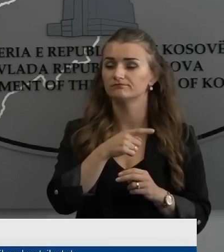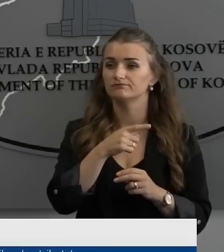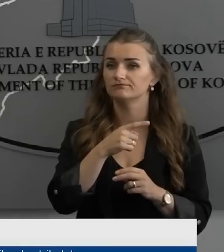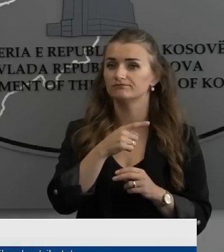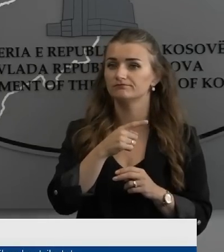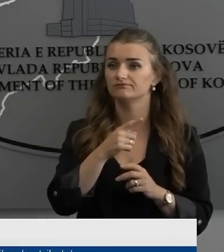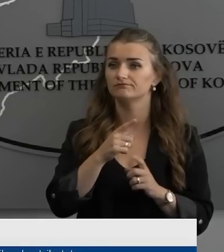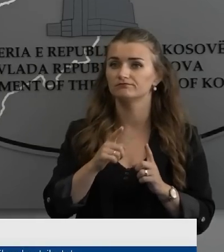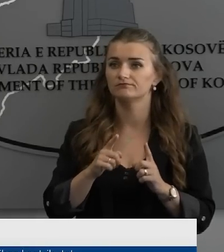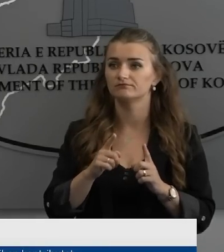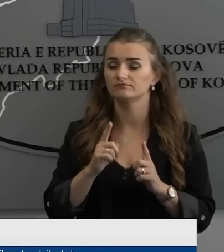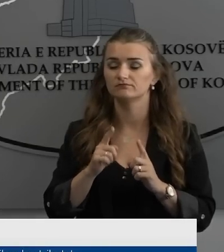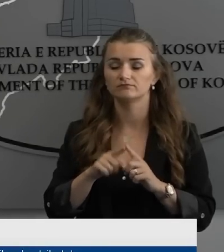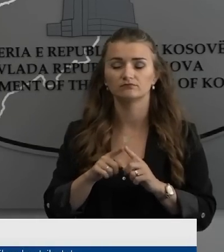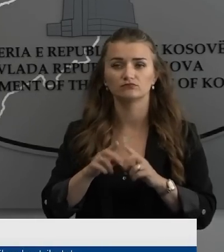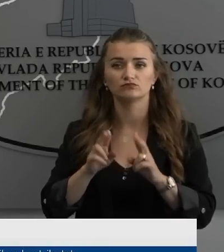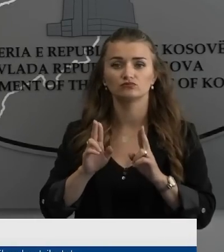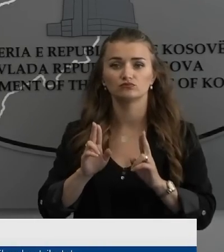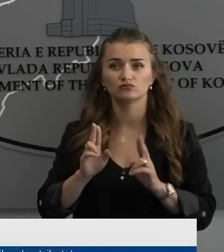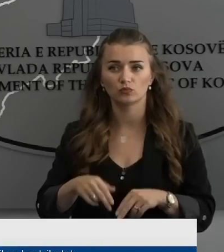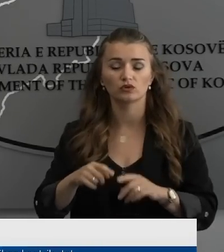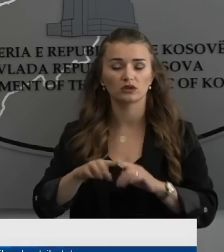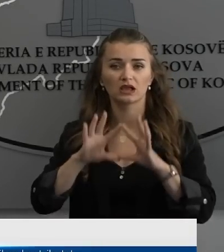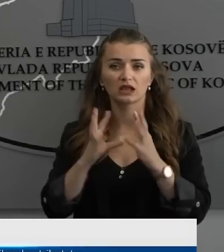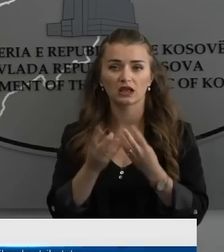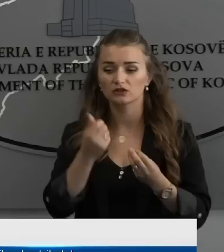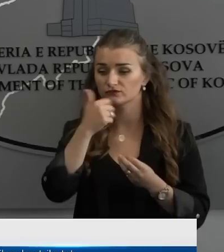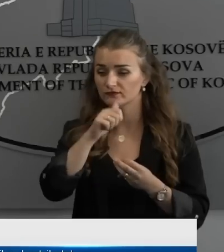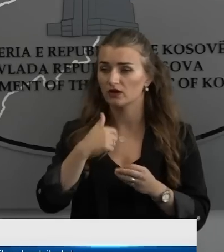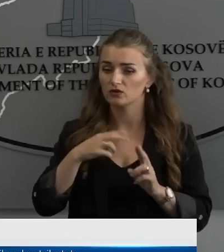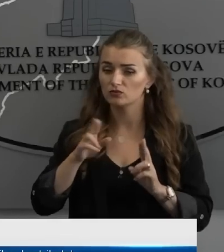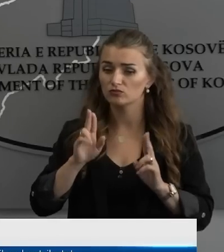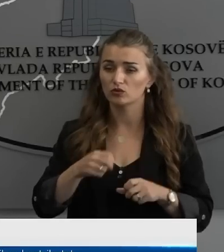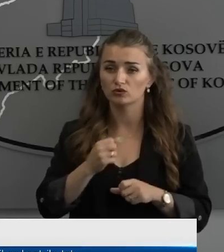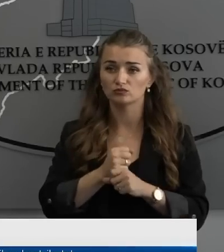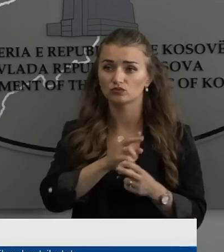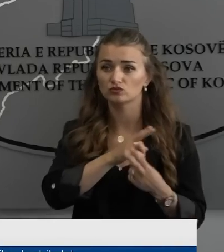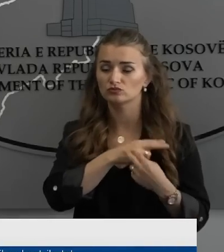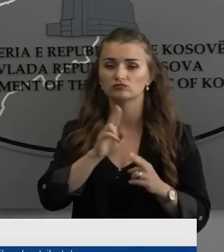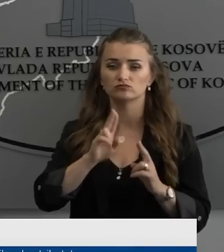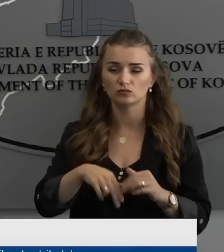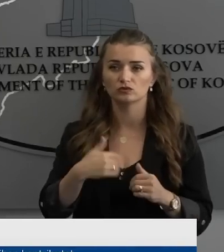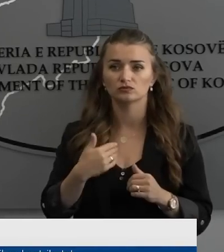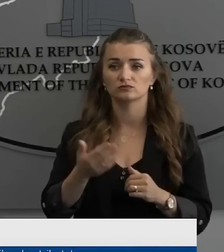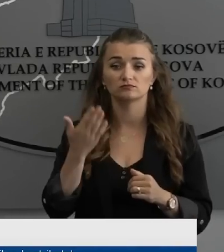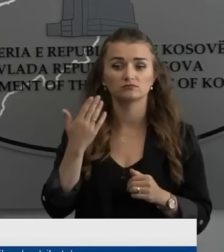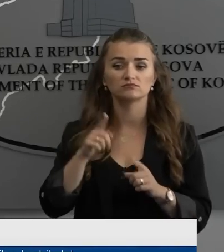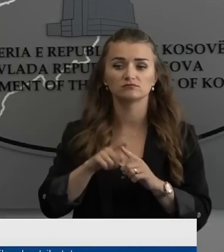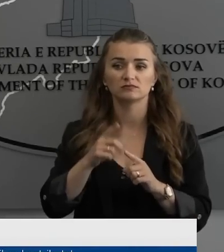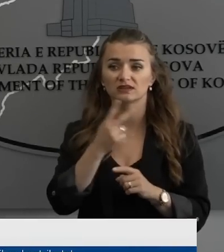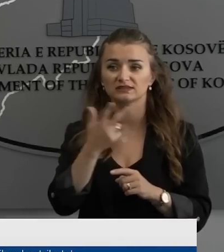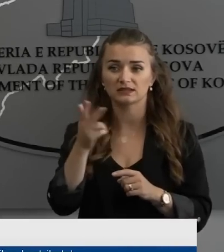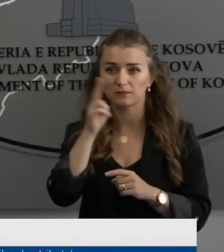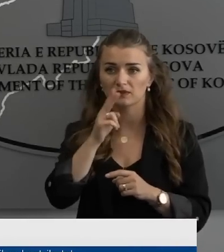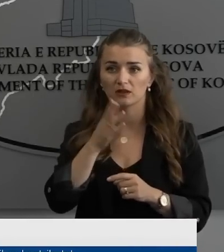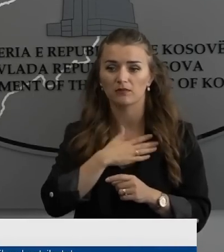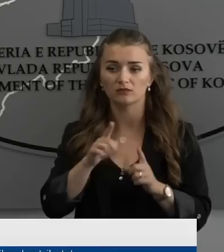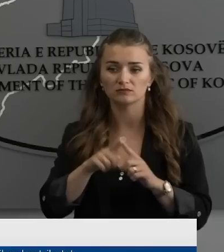pa rezerva, pa kursim në krejt mundësitë e mia që 23 prilli të mos na përsëritet në vjeshtë ose